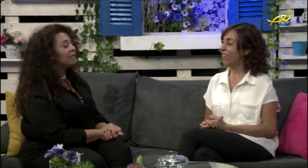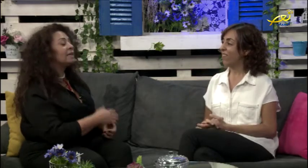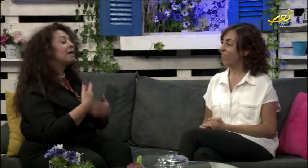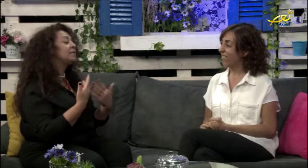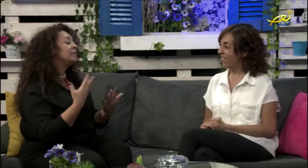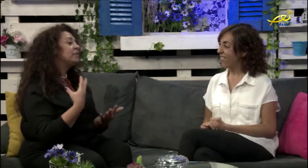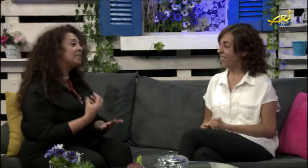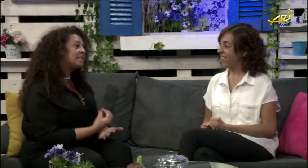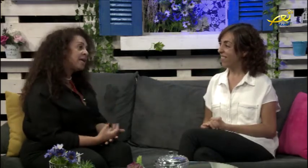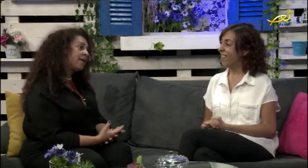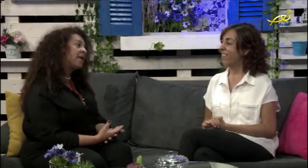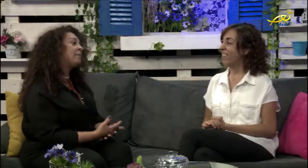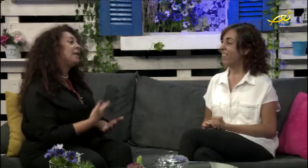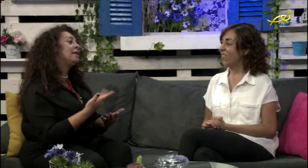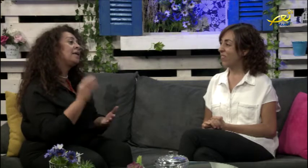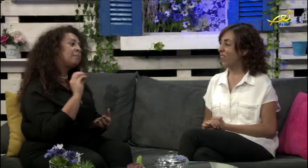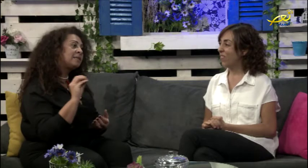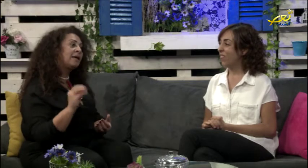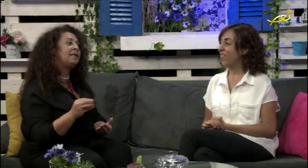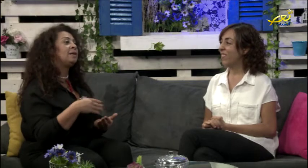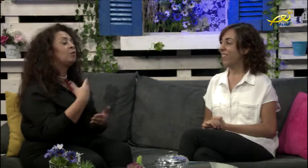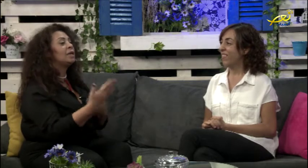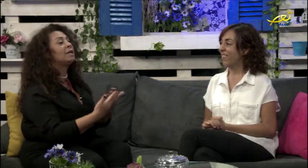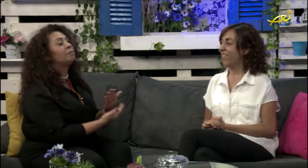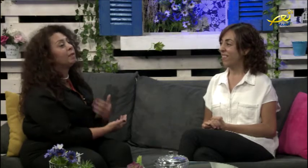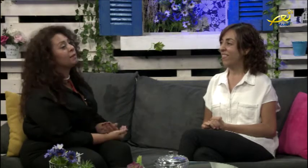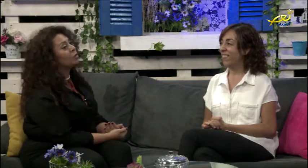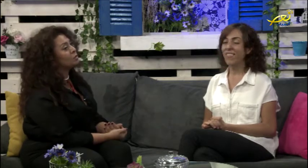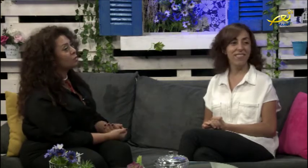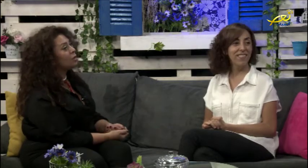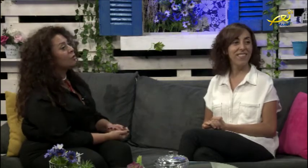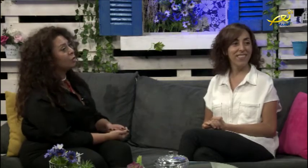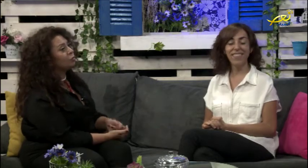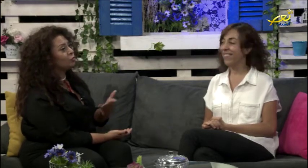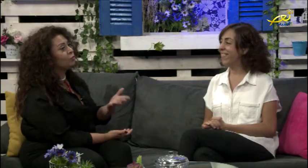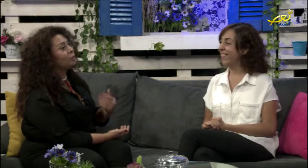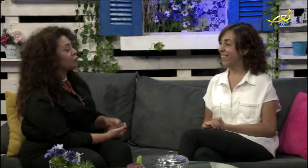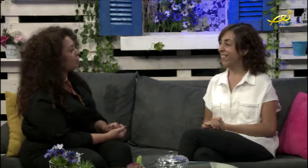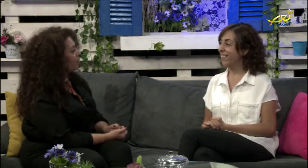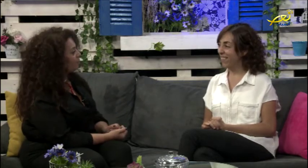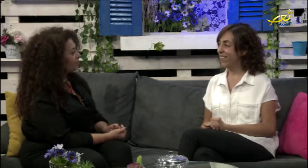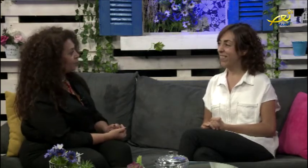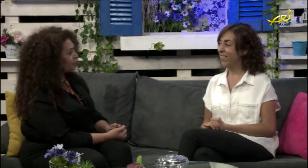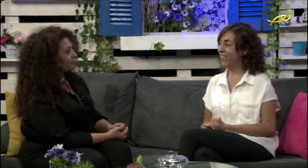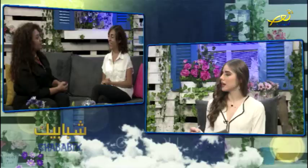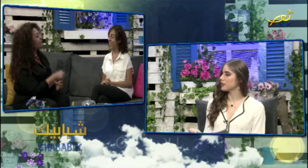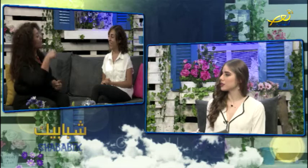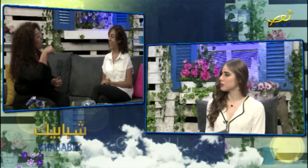اللغة بيصير في ارتياح كامل، إن كان بالتعليم وإن كان بالتواصل والوجود بالمجتمع. اليوم هل في تطبيق